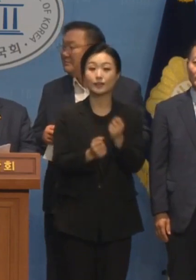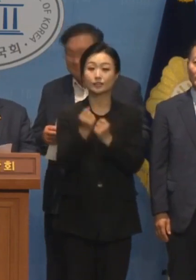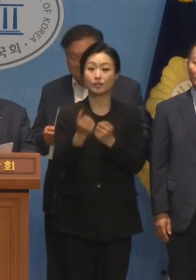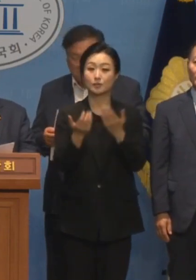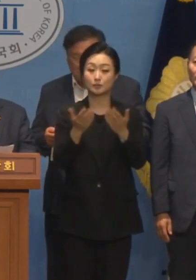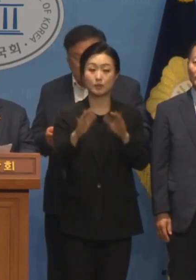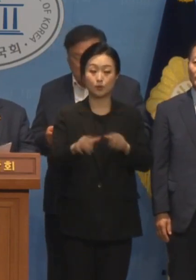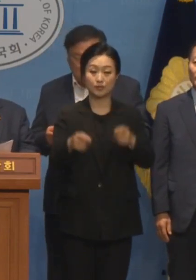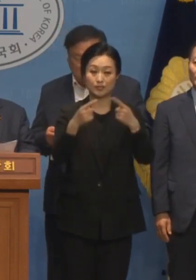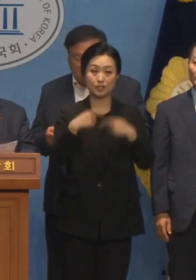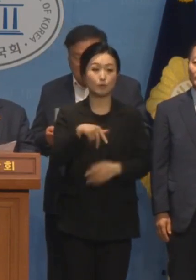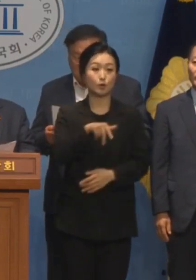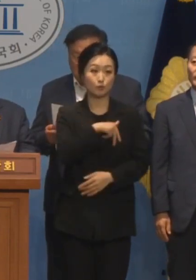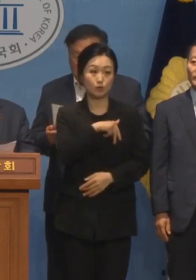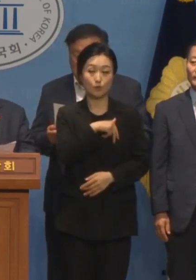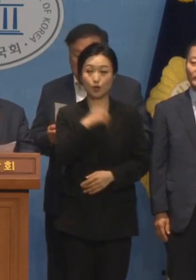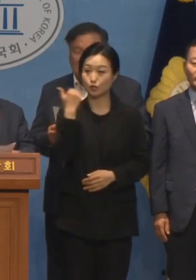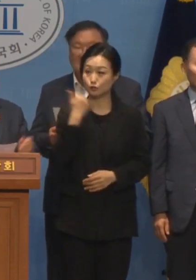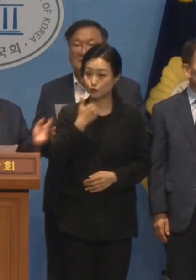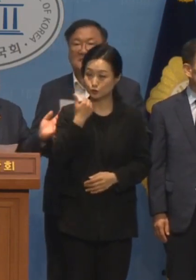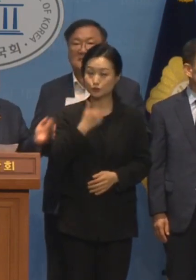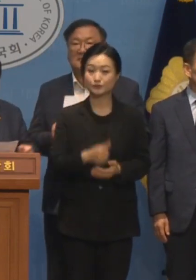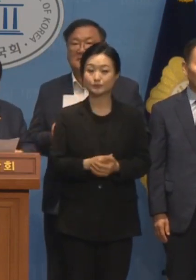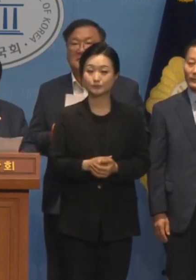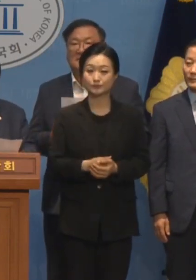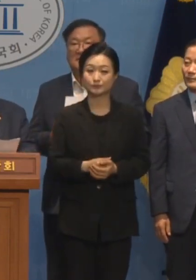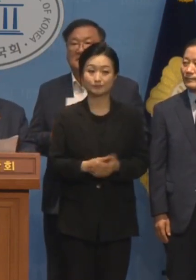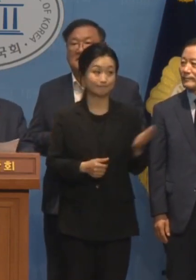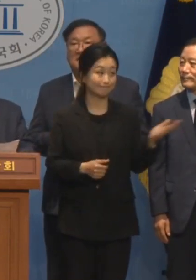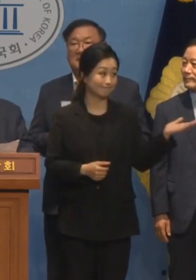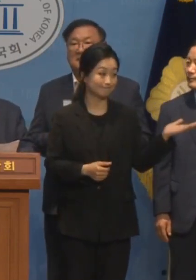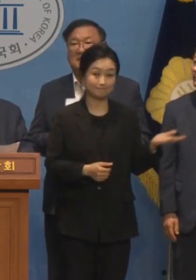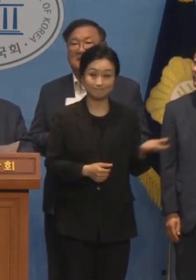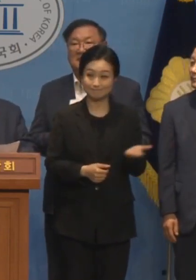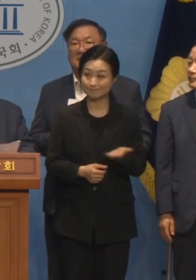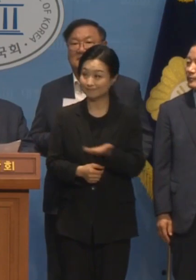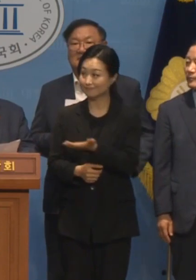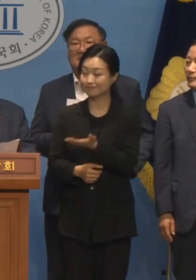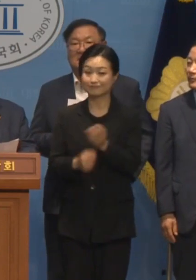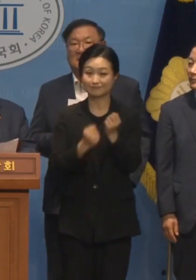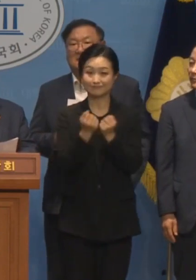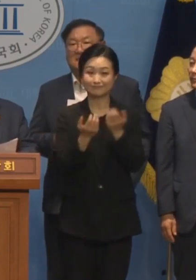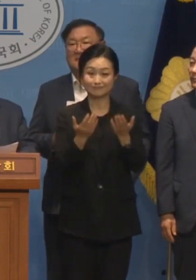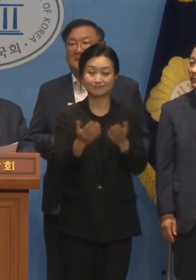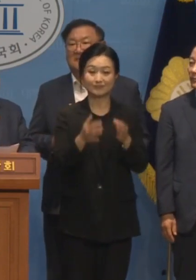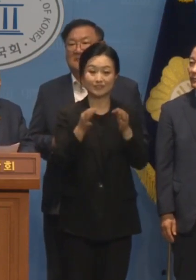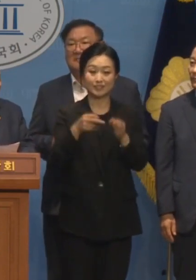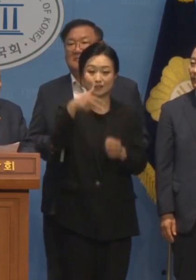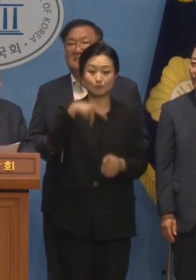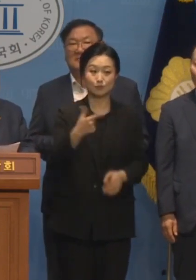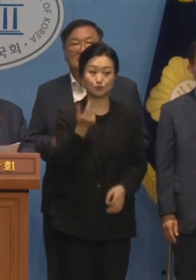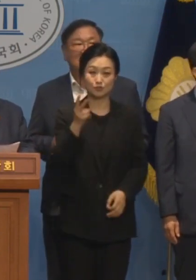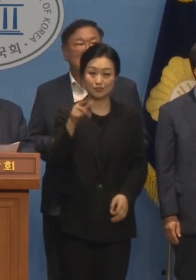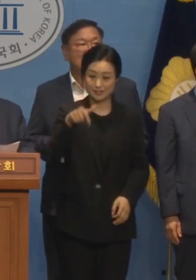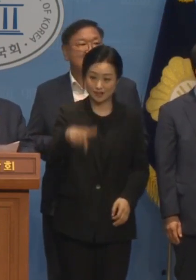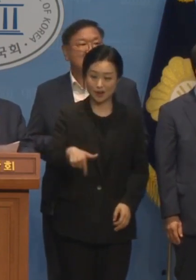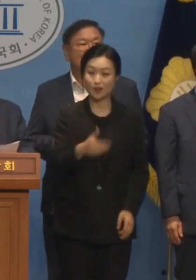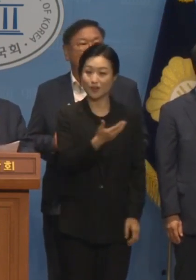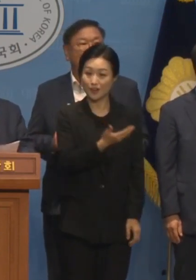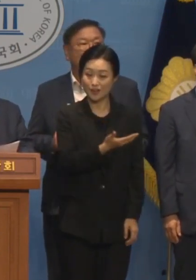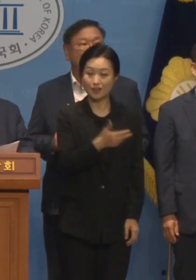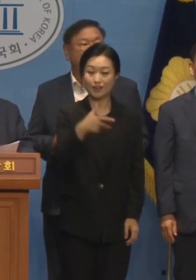오늘 참석하신 분 소개하겠습니다. 좌측부터 소개하겠습니다. 김준혁 의원님